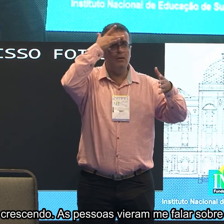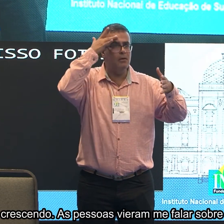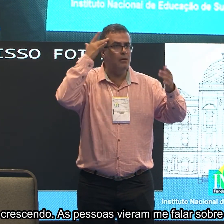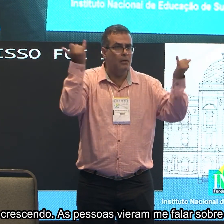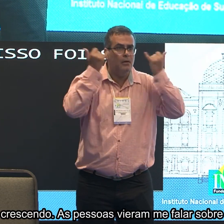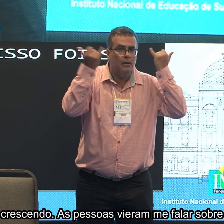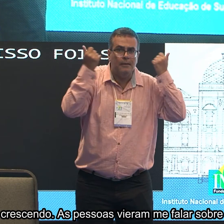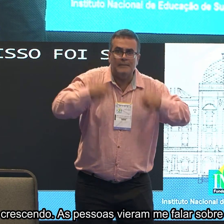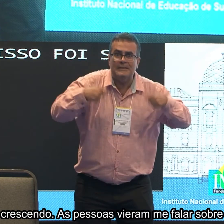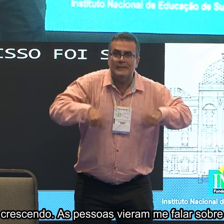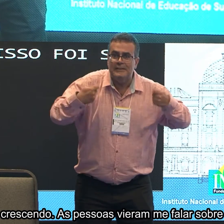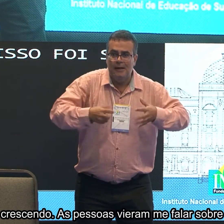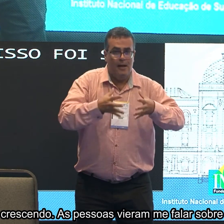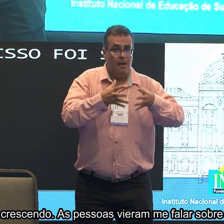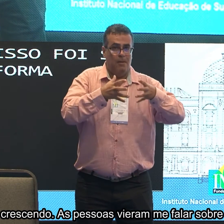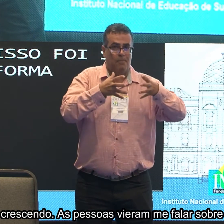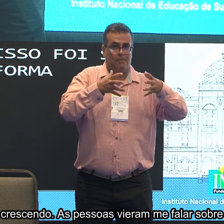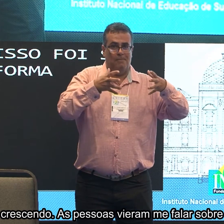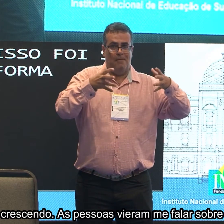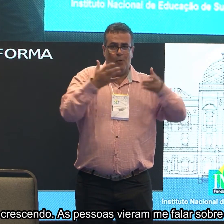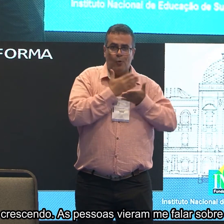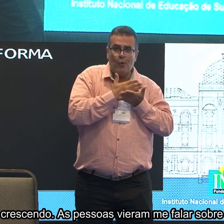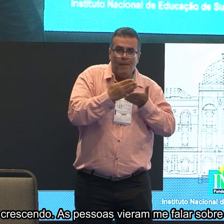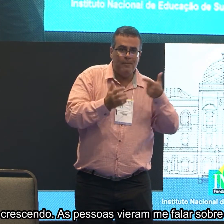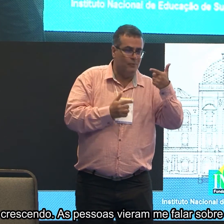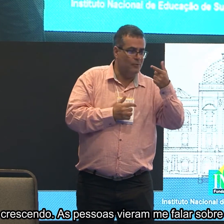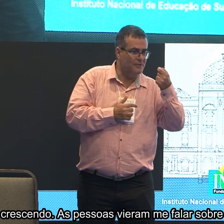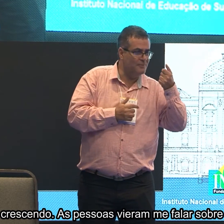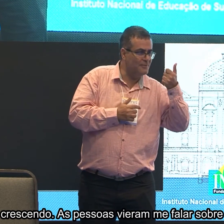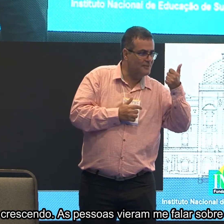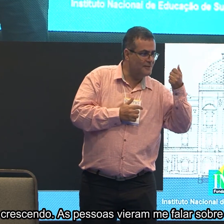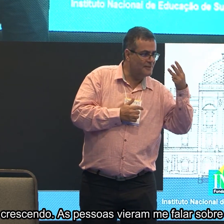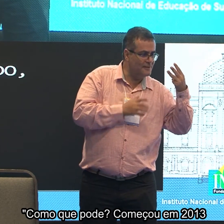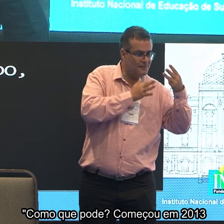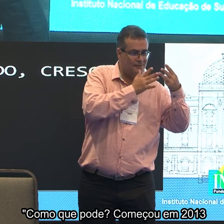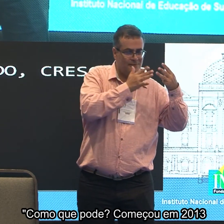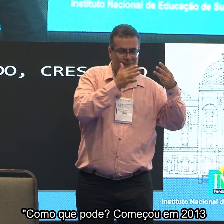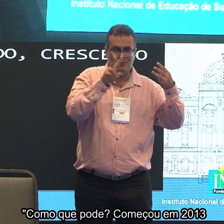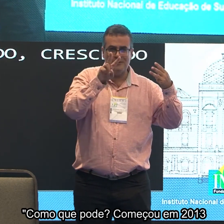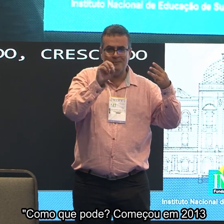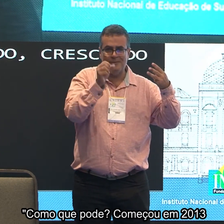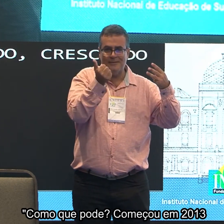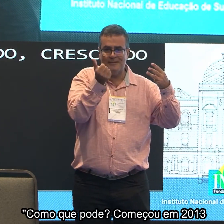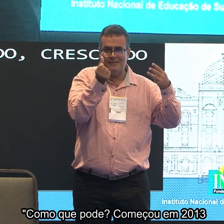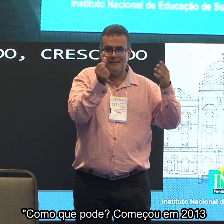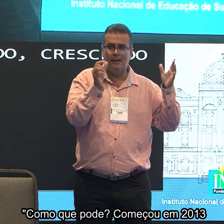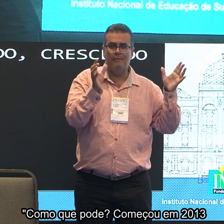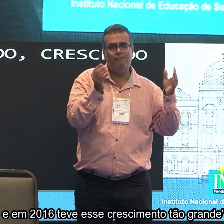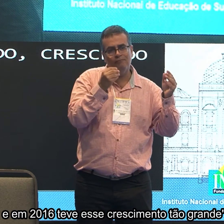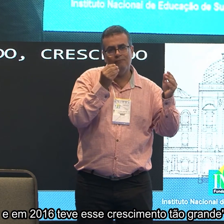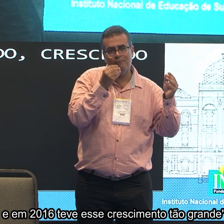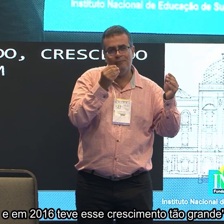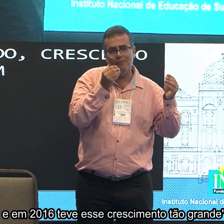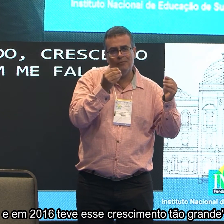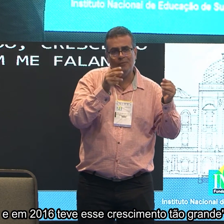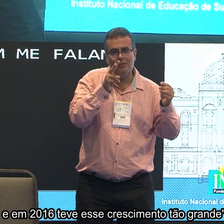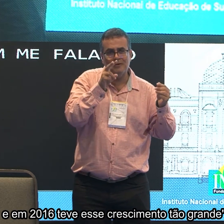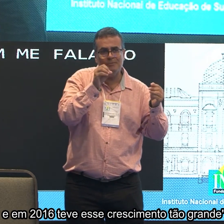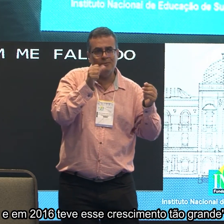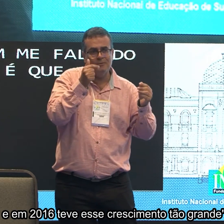E isso foi crescendo, e as pessoas vieram me falando sobre isso. Como é que pode? Começou em 2013 e em 2016 teve esse crescimento tão